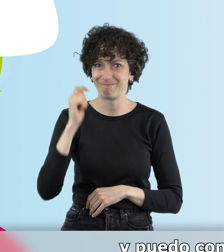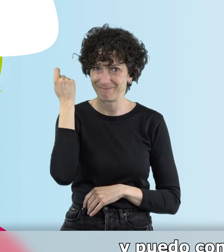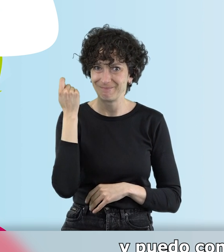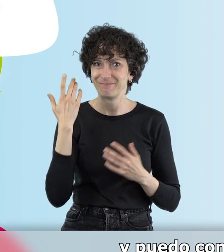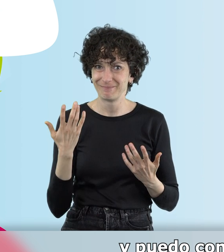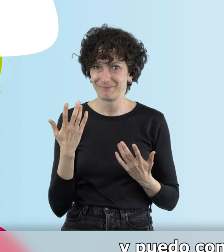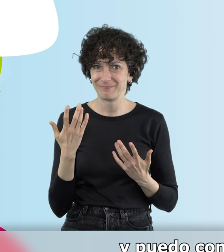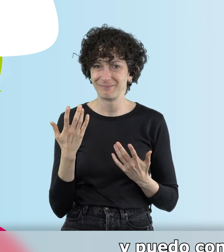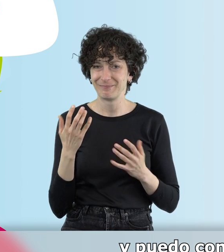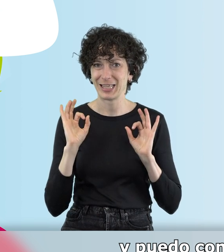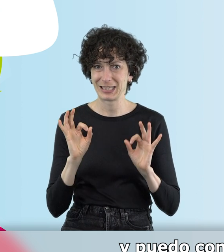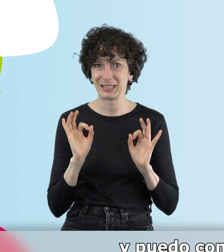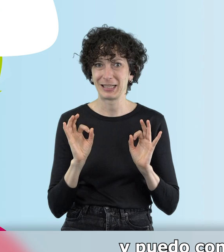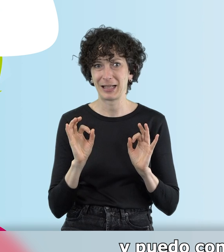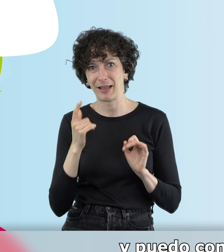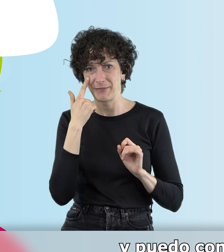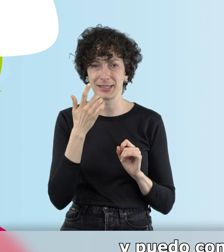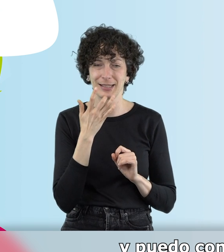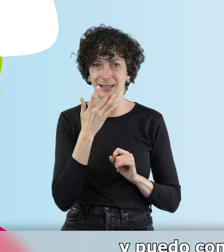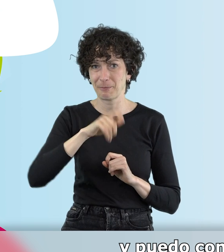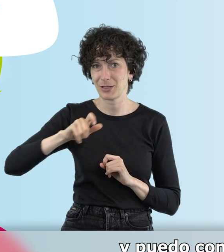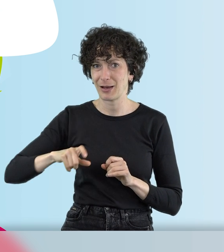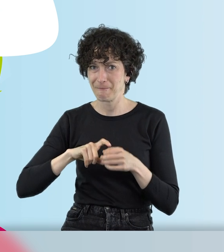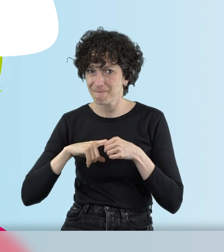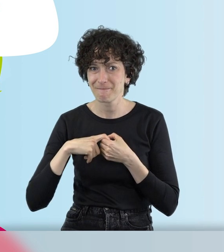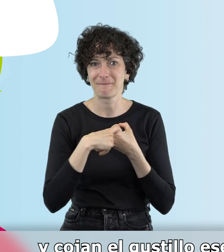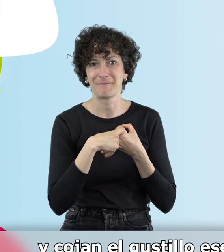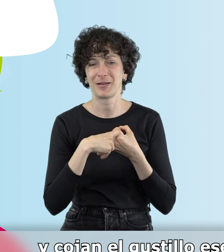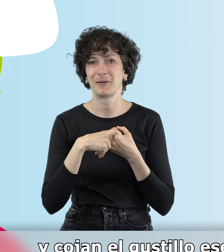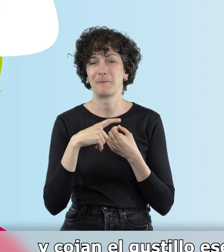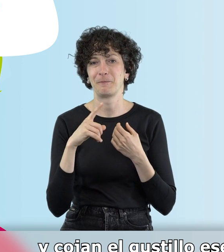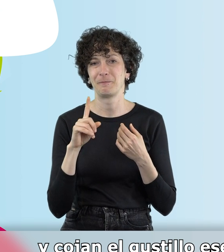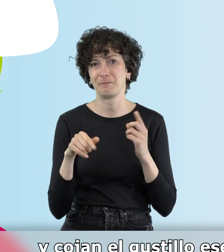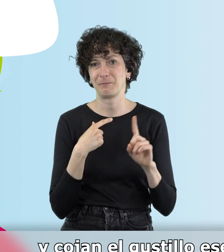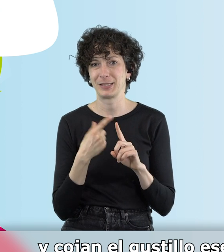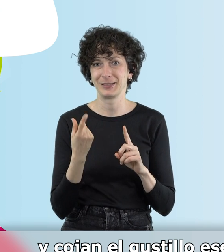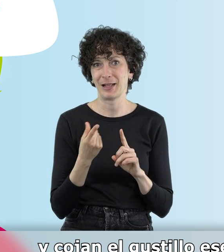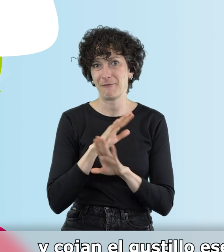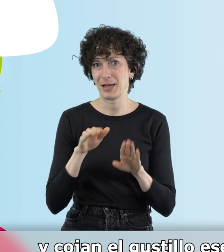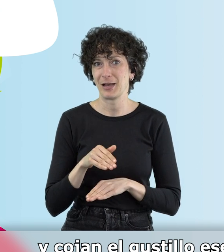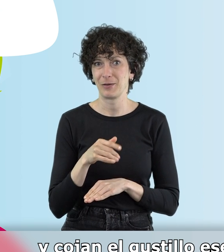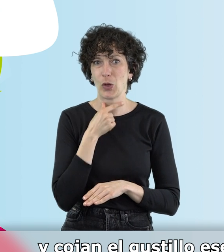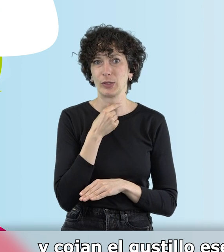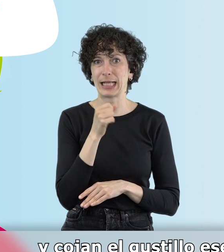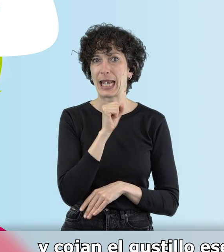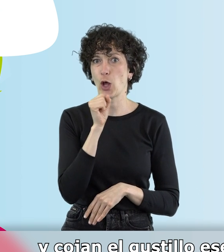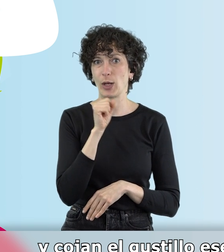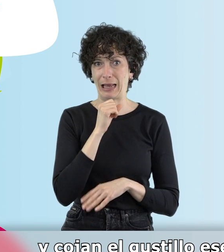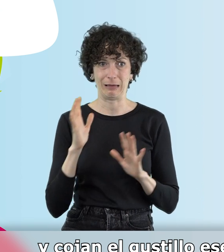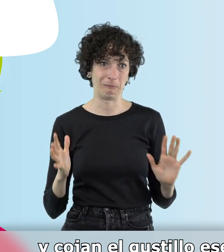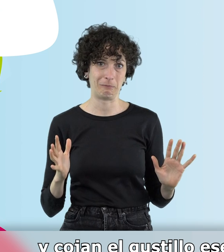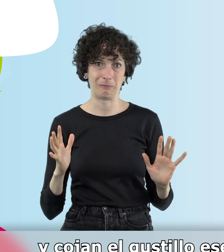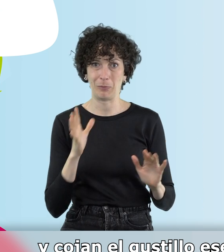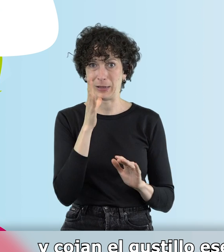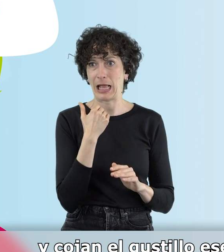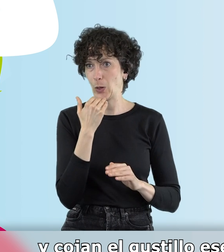y puedo con ello que la gente participe y sea que coja el gustillo ese del karaoke. Es una cosa